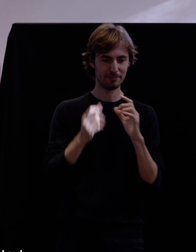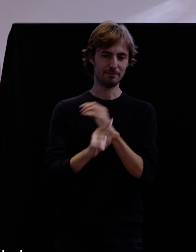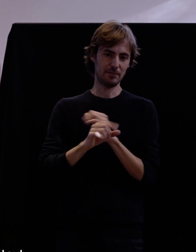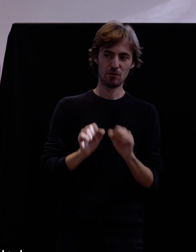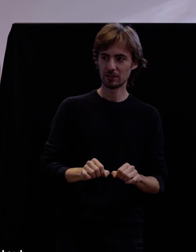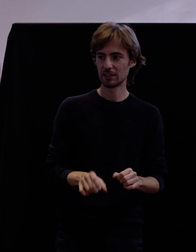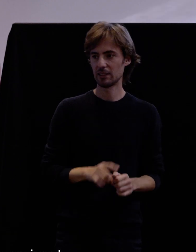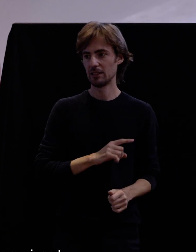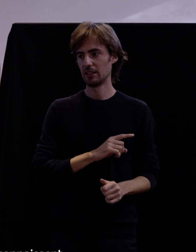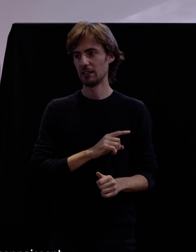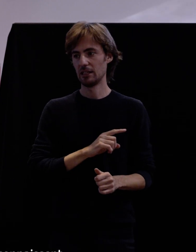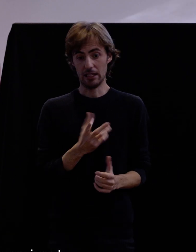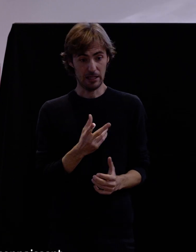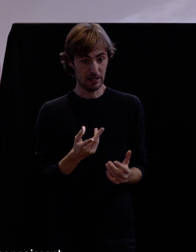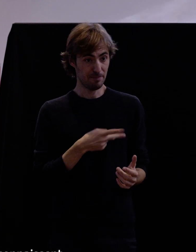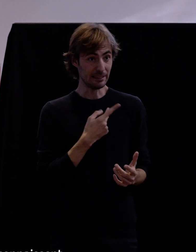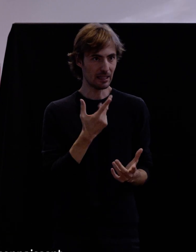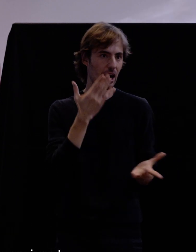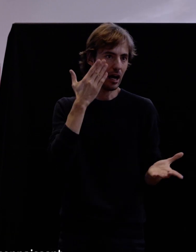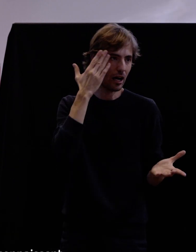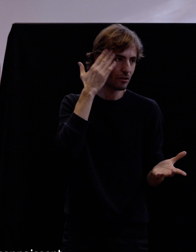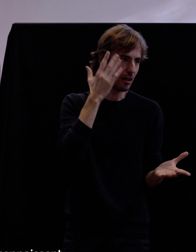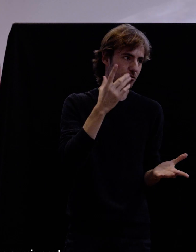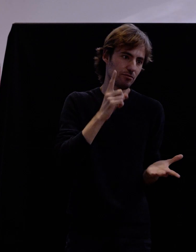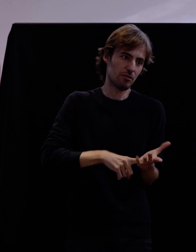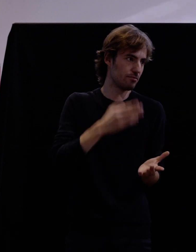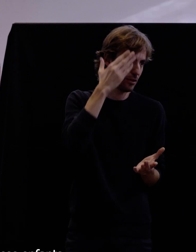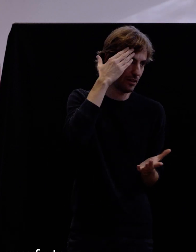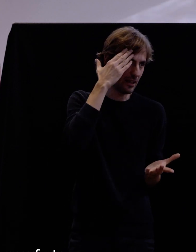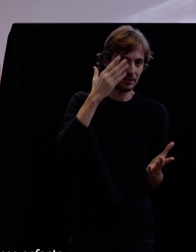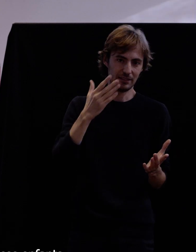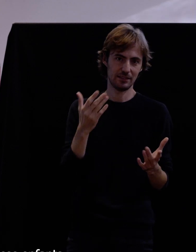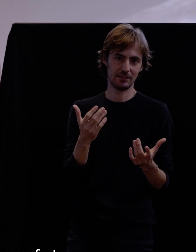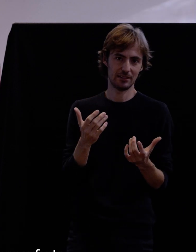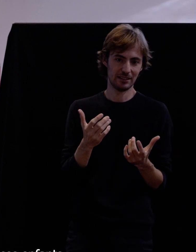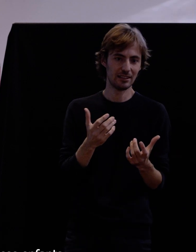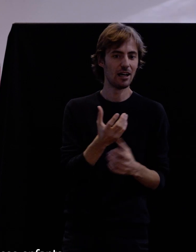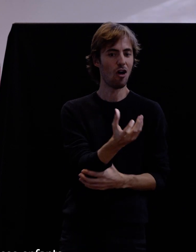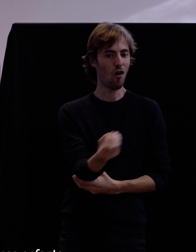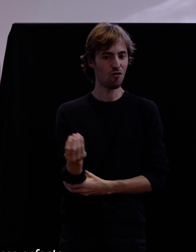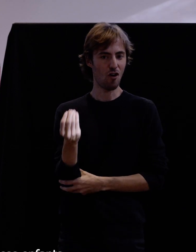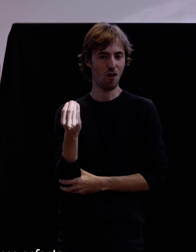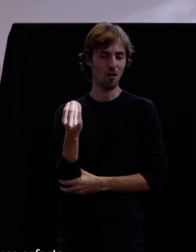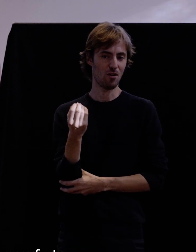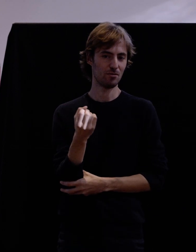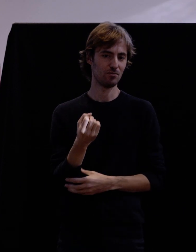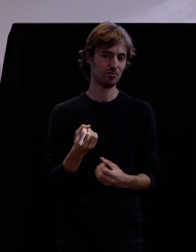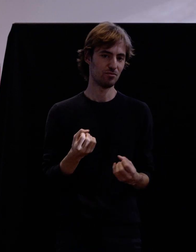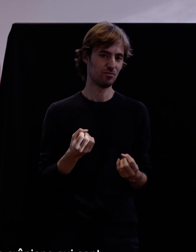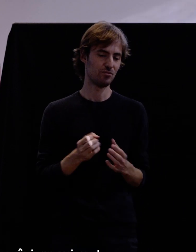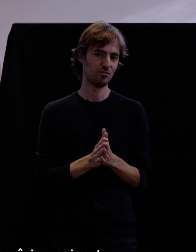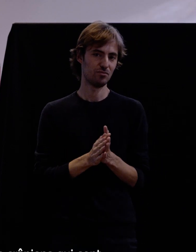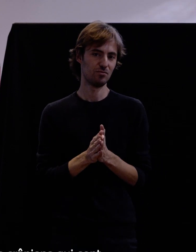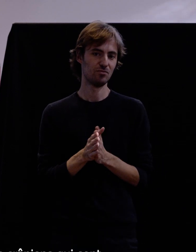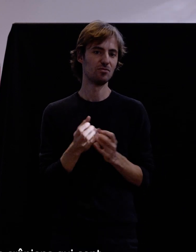ça que les néonatologistes et les pédiatres connaissent quand même, enfin doivent connaître, c'est-à-dire que ces enfants ont pour une grande part d'entre